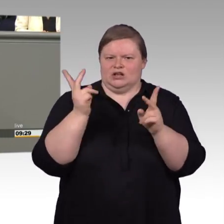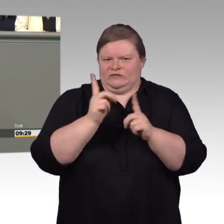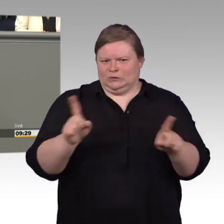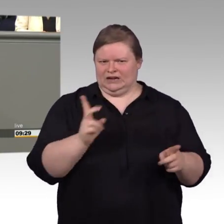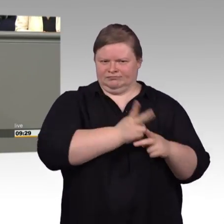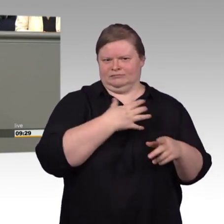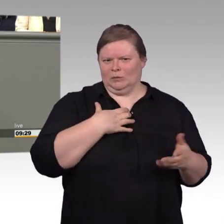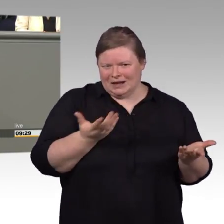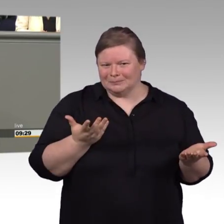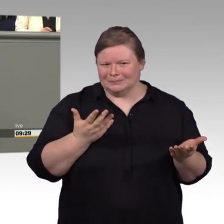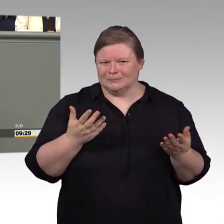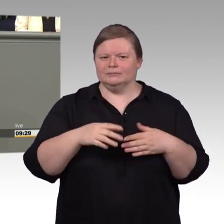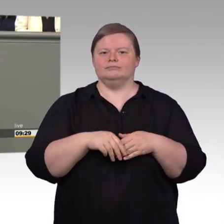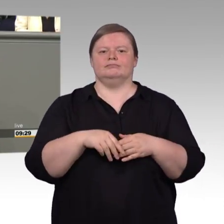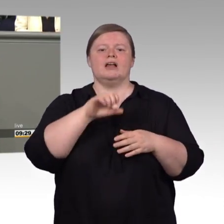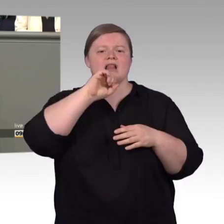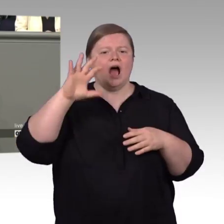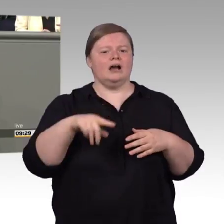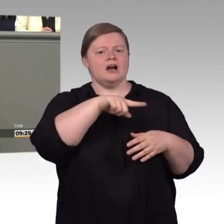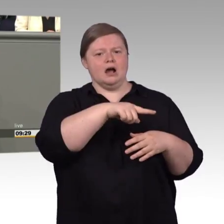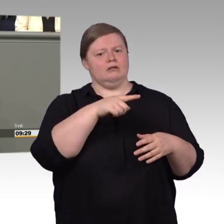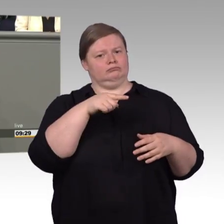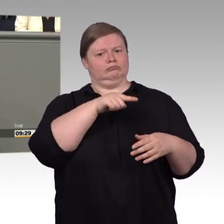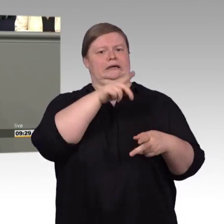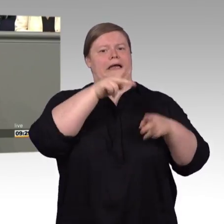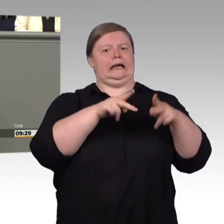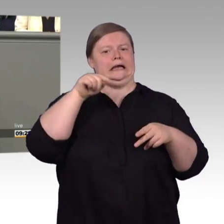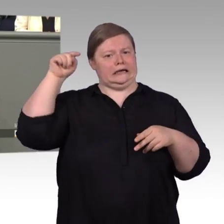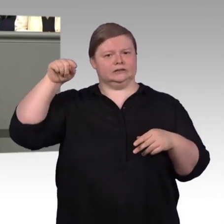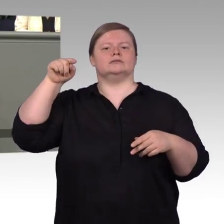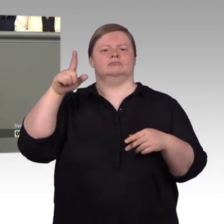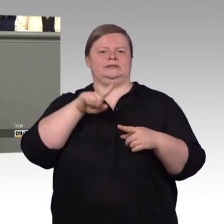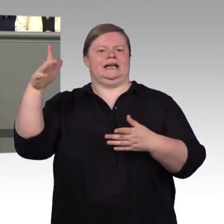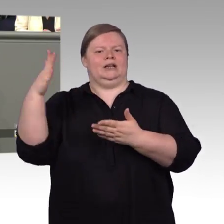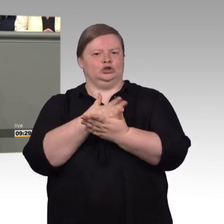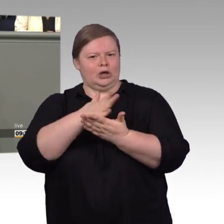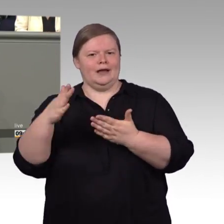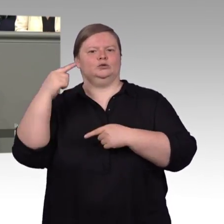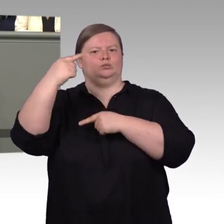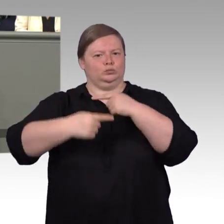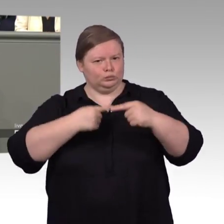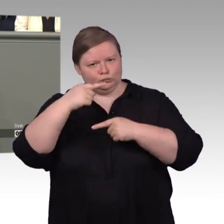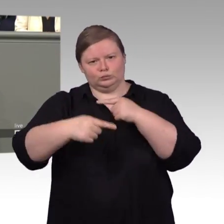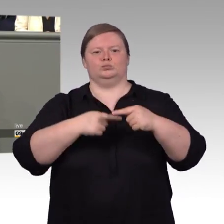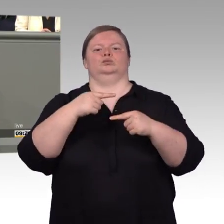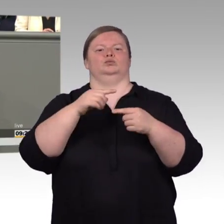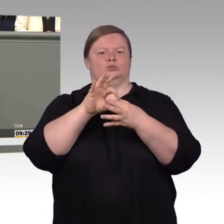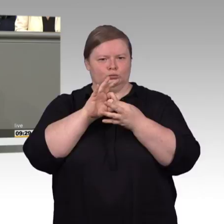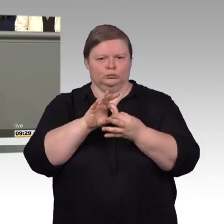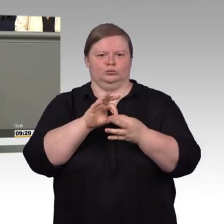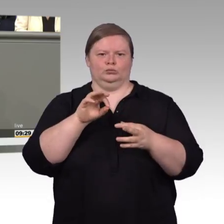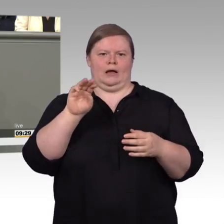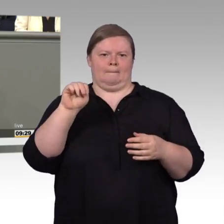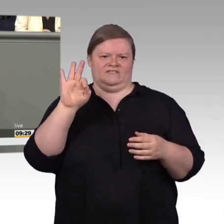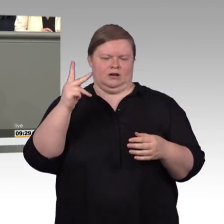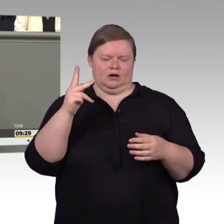im individuellen Fall abweichend urteilen. Noch bringt es den Nichtverbraucher weiter, sollte die MFK in einem Vergleich